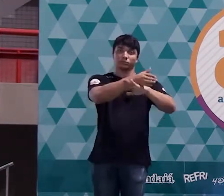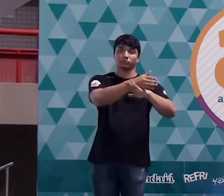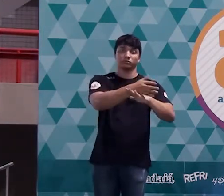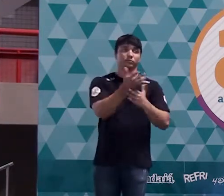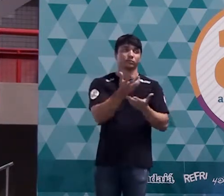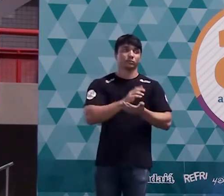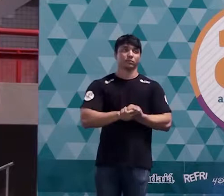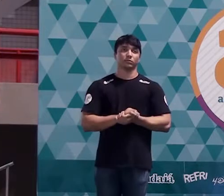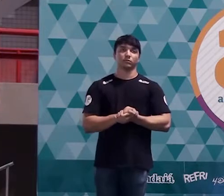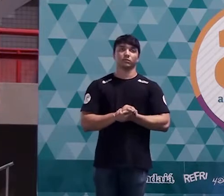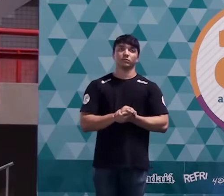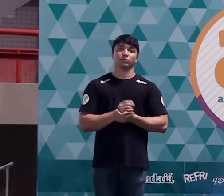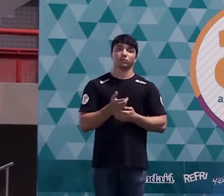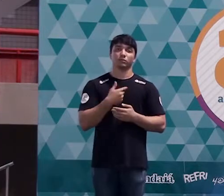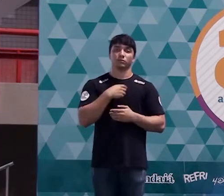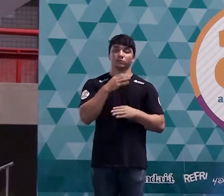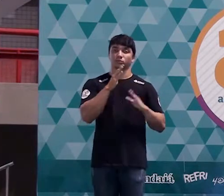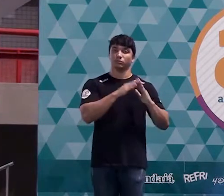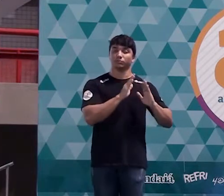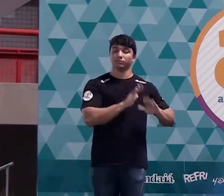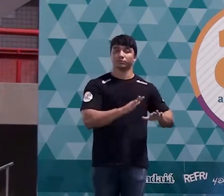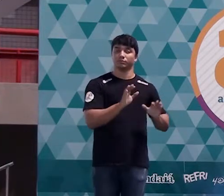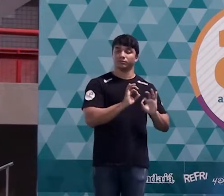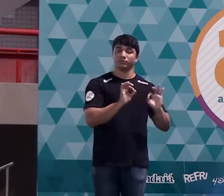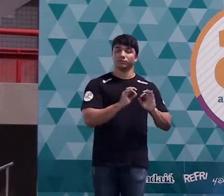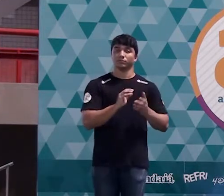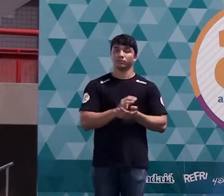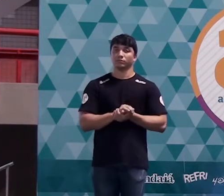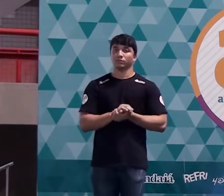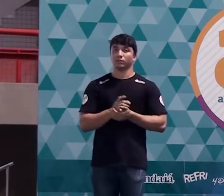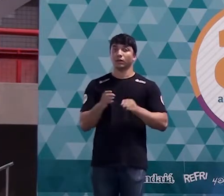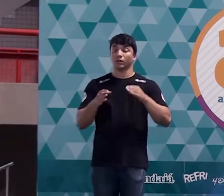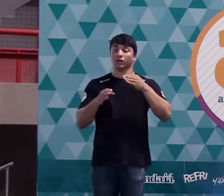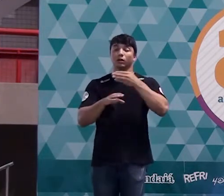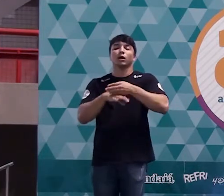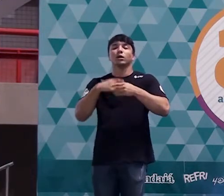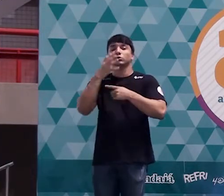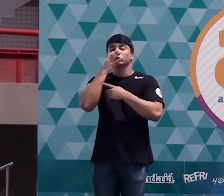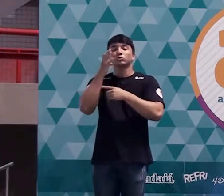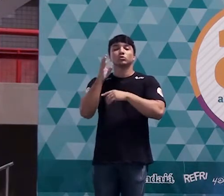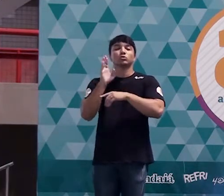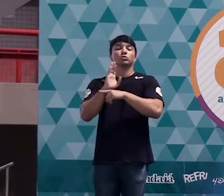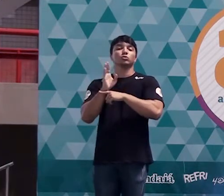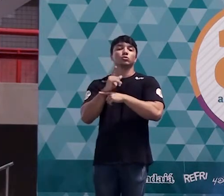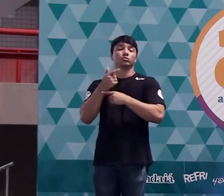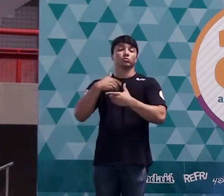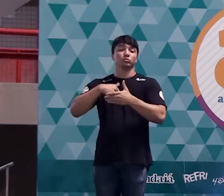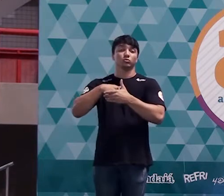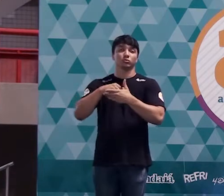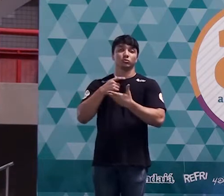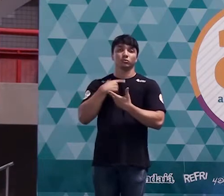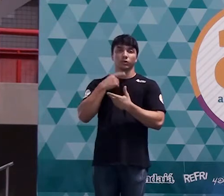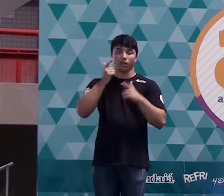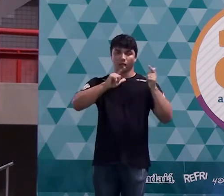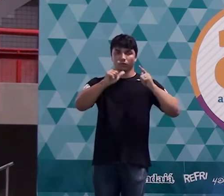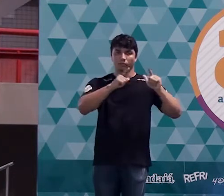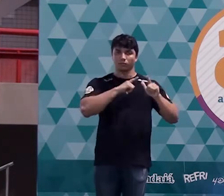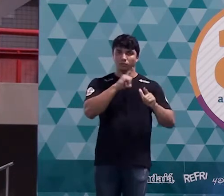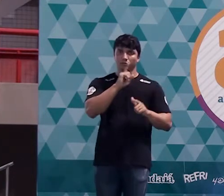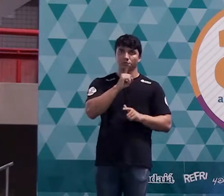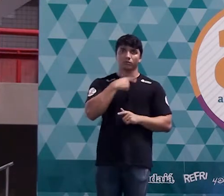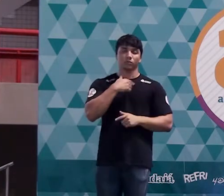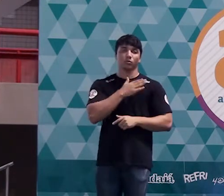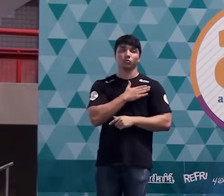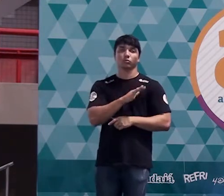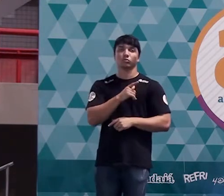filme. E ninguém ajuda a fazer o filme estando em casa. Professor, o senhor assistiu o jogo? Não, eu estava em casa. E o senhor não tem televisão? Não tenho, mas eu não